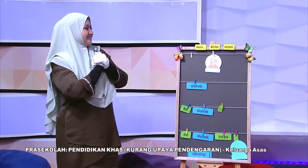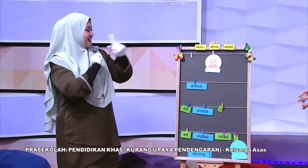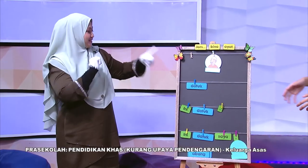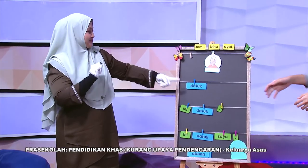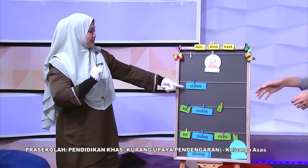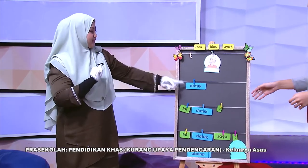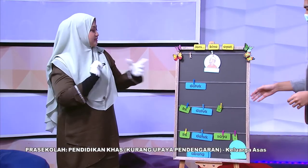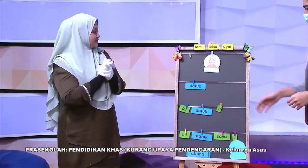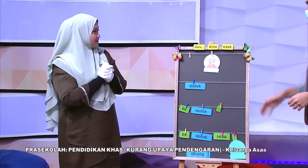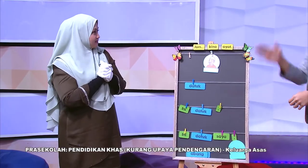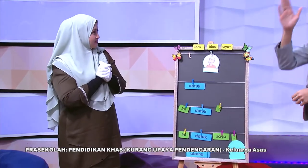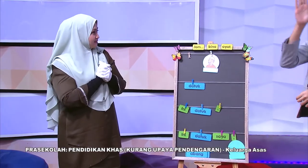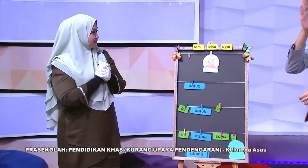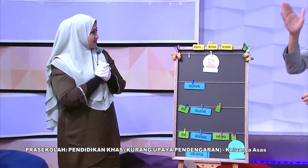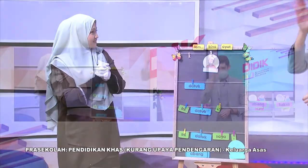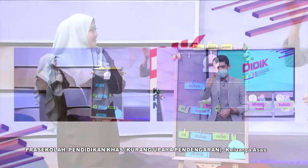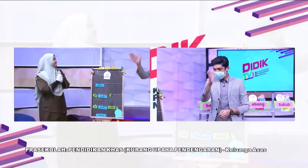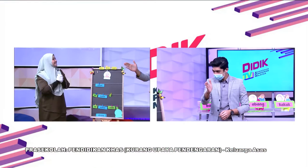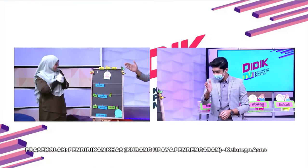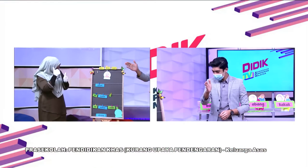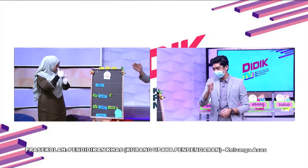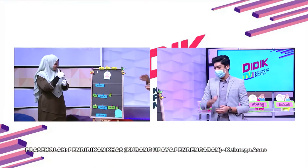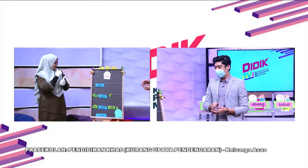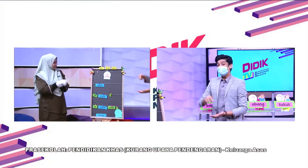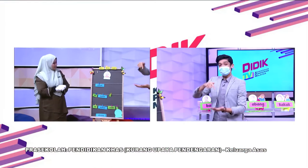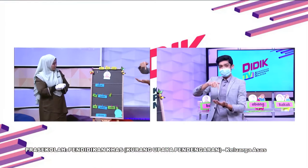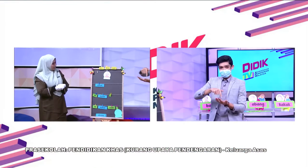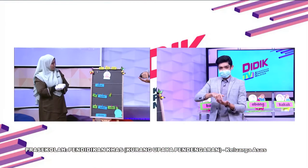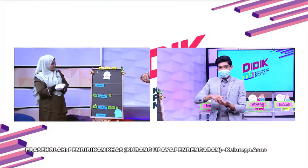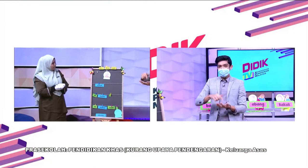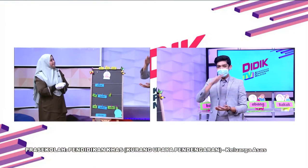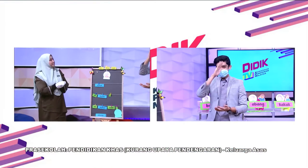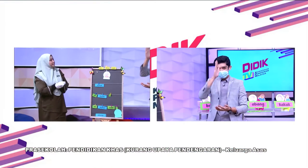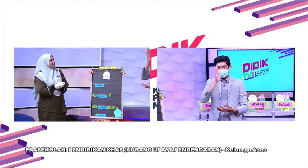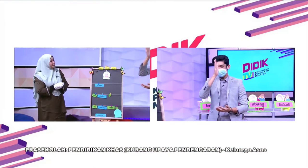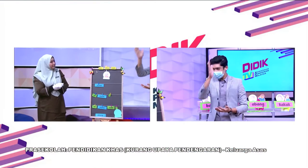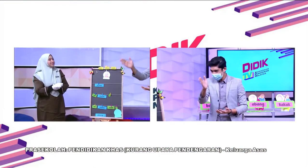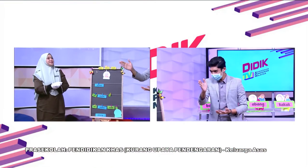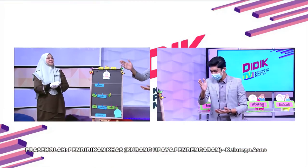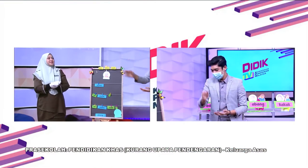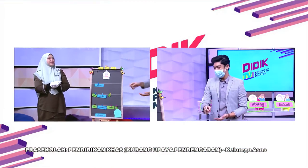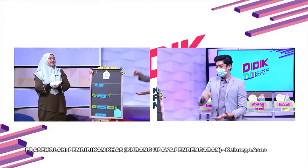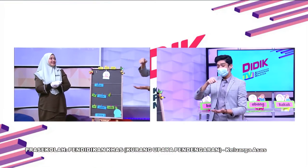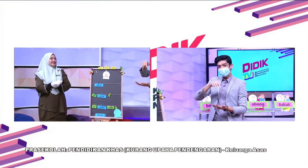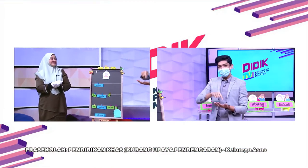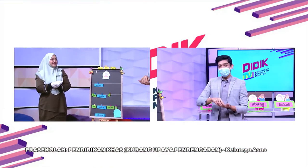Ciptama Syekh Datuk C ini data porno ini